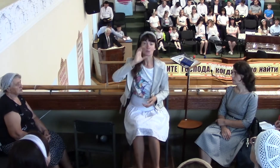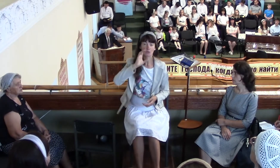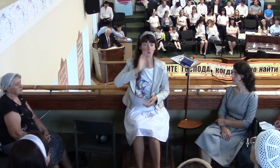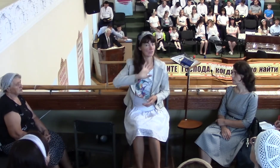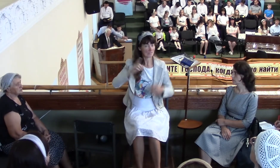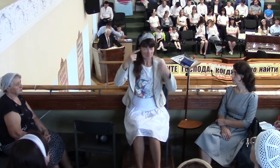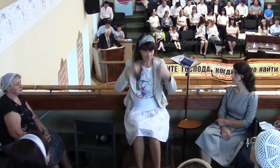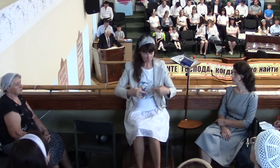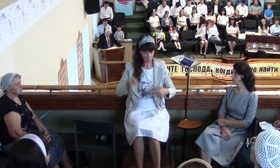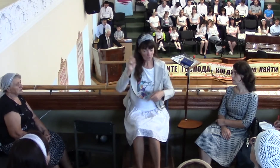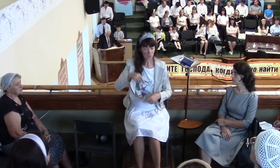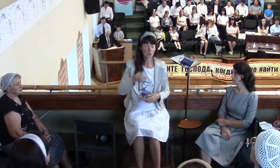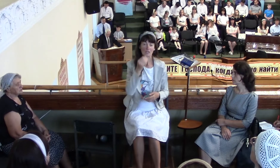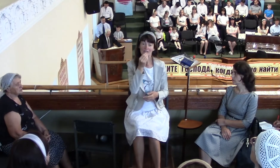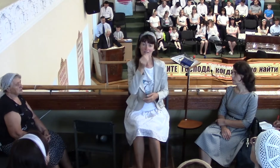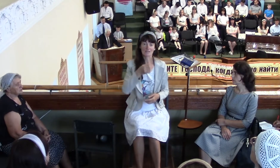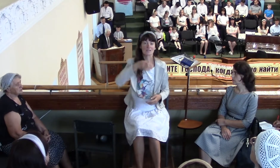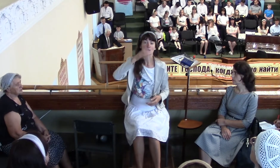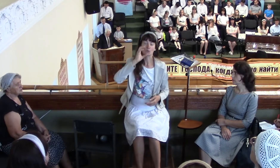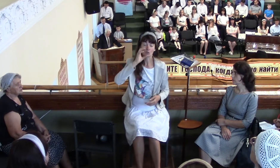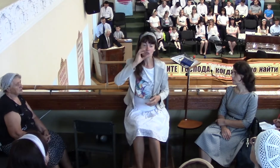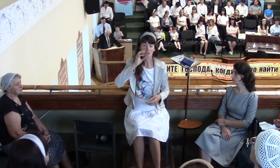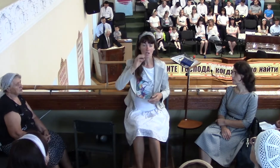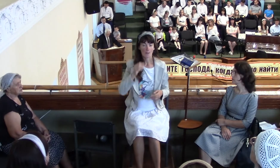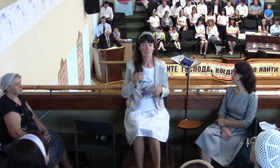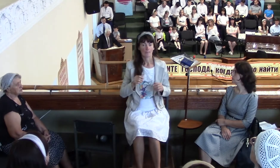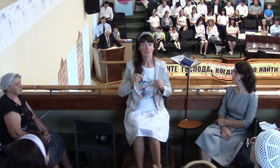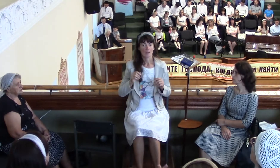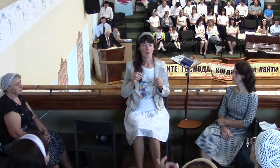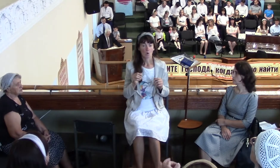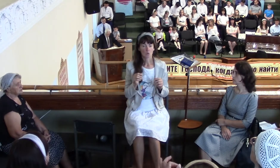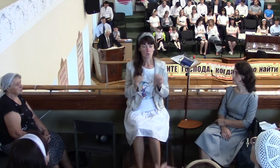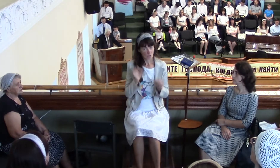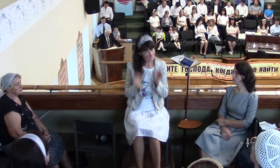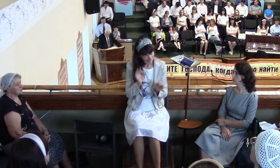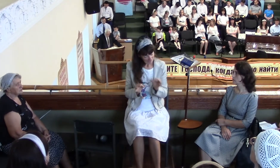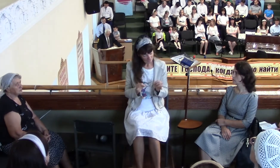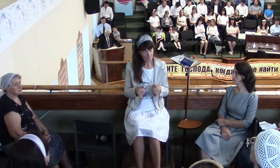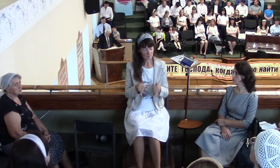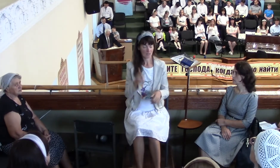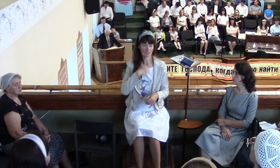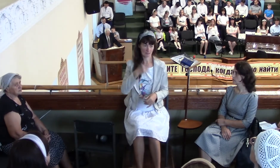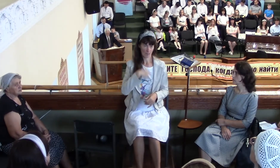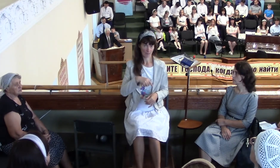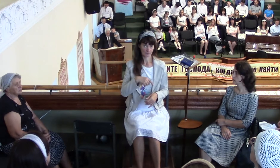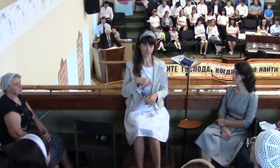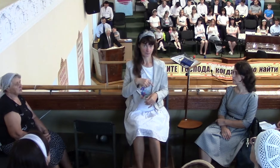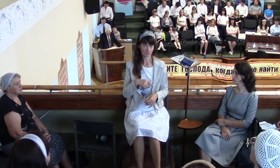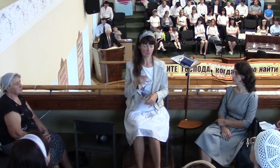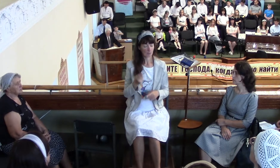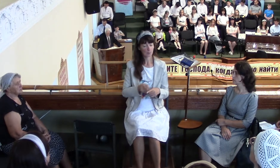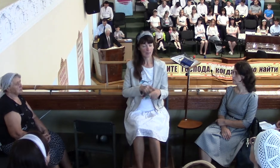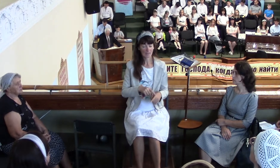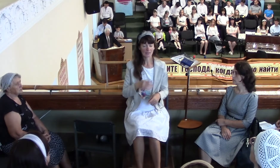пьет осуждение себе, не рассуждая о теле Господнем. Потому многие из нас немощны и